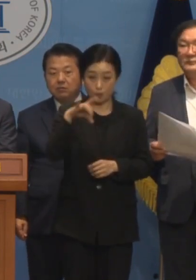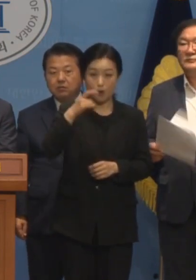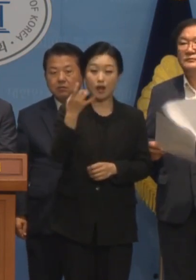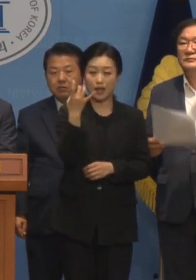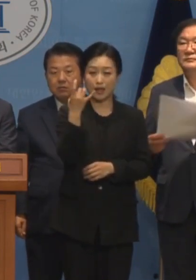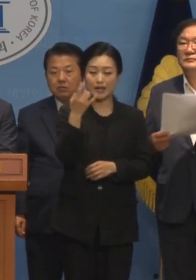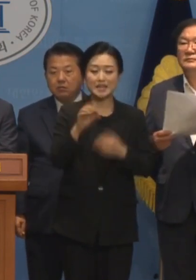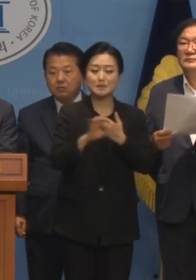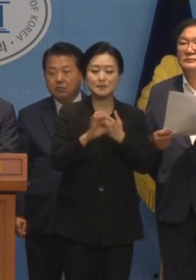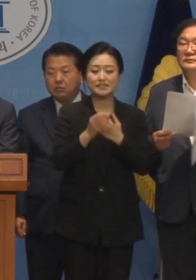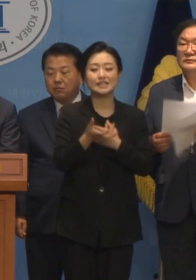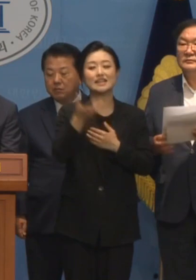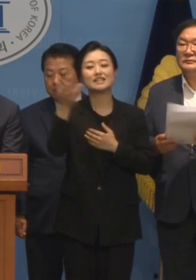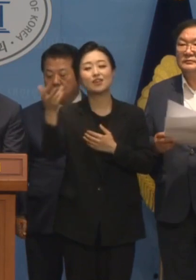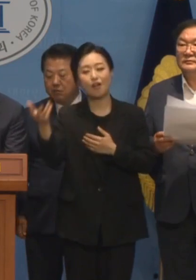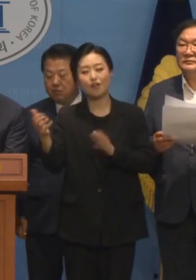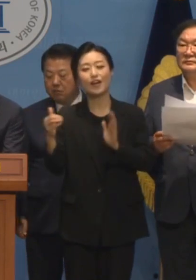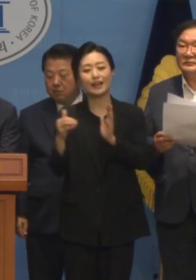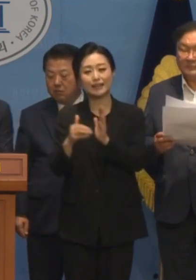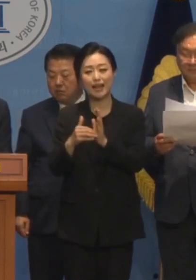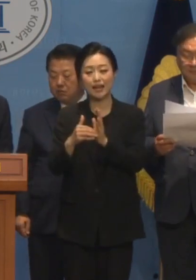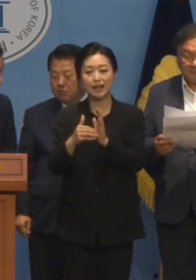임시 철거라고 주장했습니다.